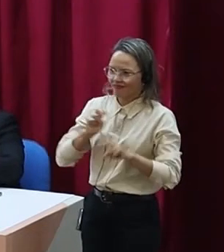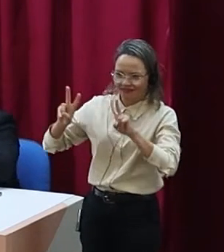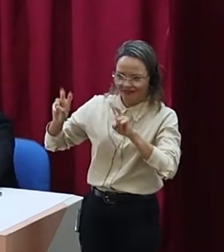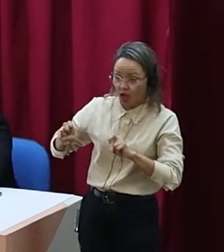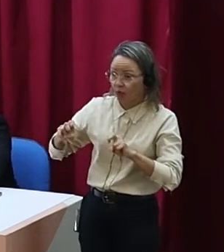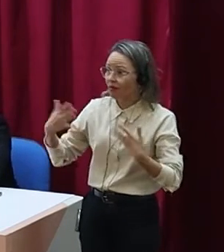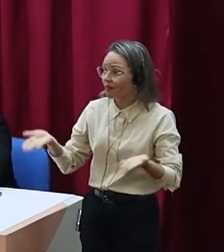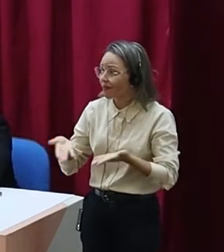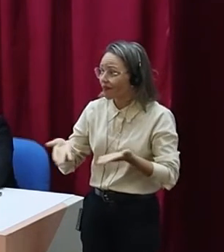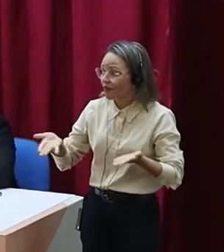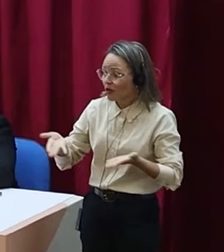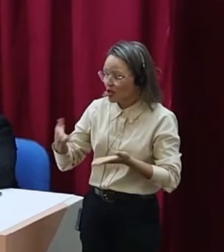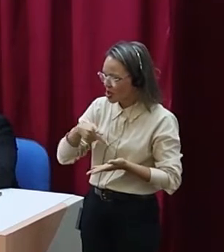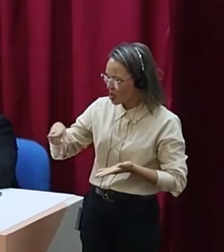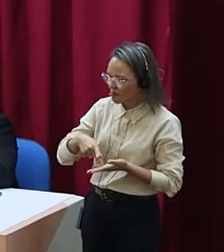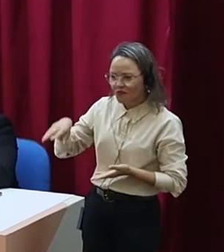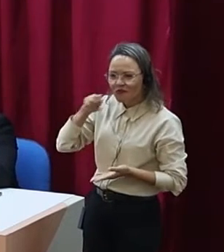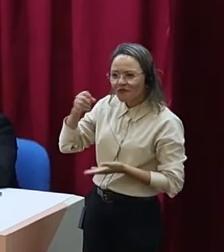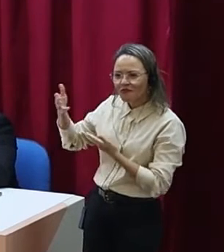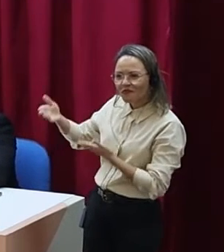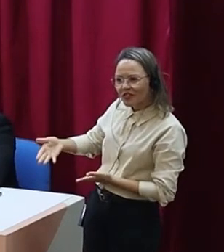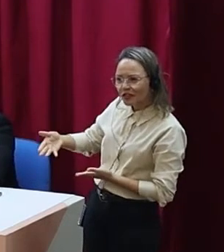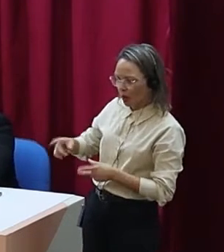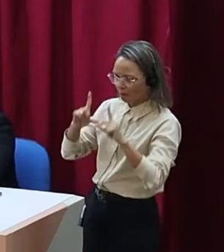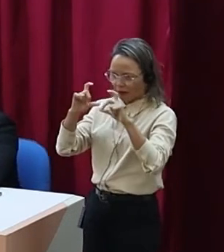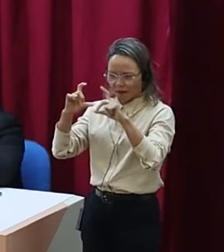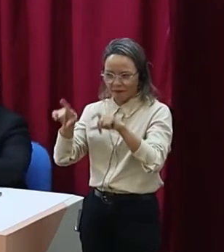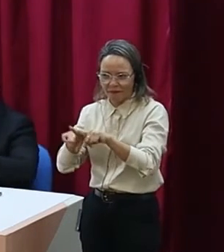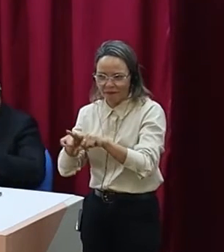amiga me está sacando la foto para utilizar esa bibliografía.